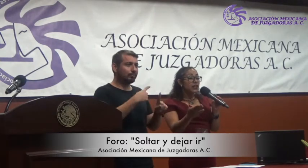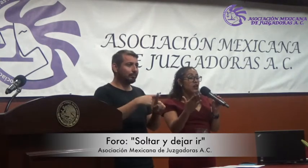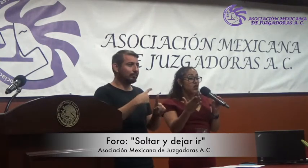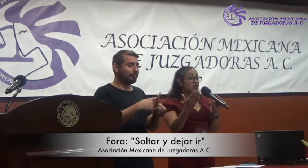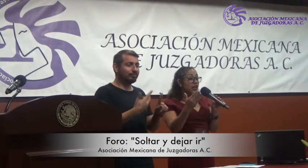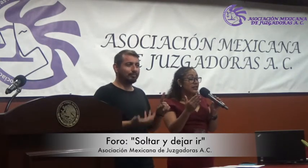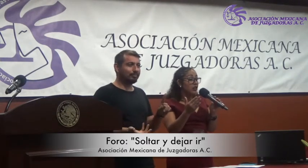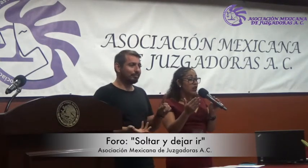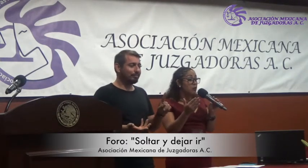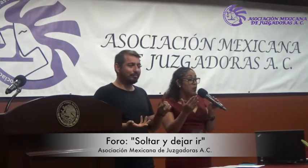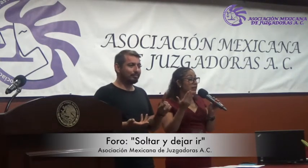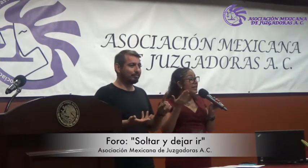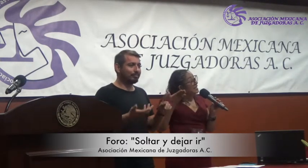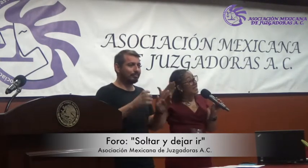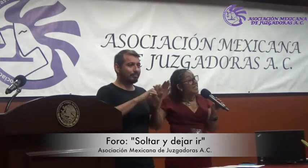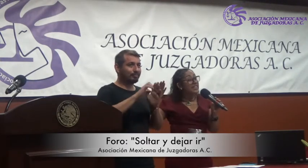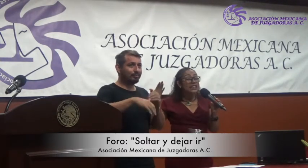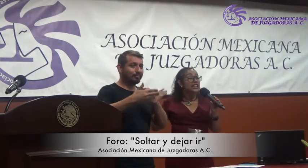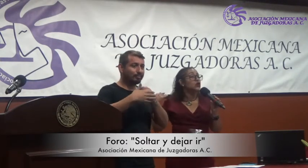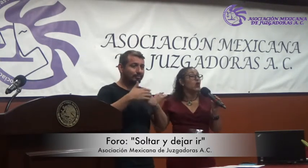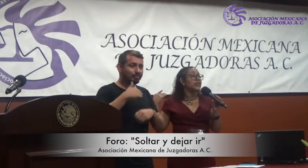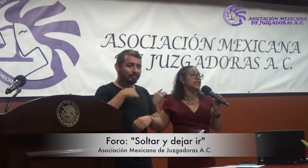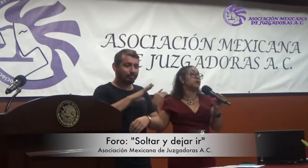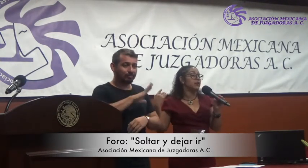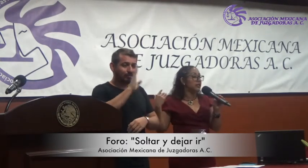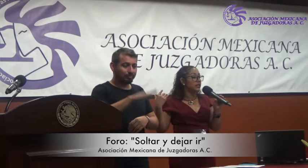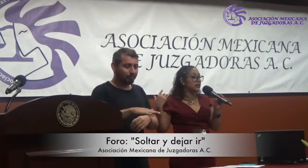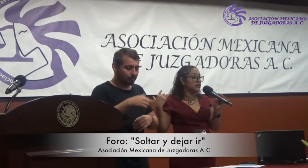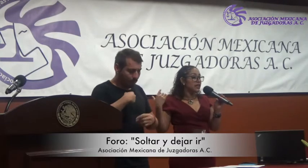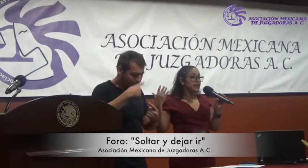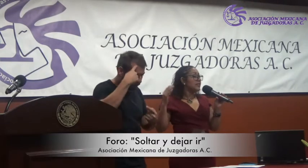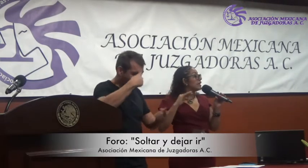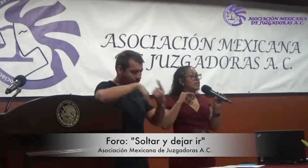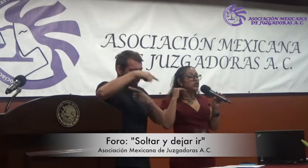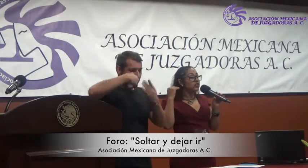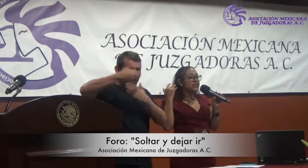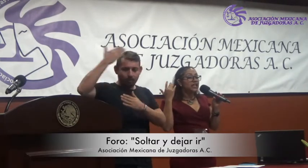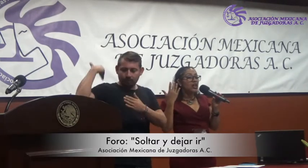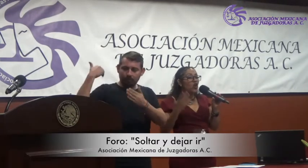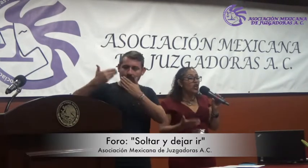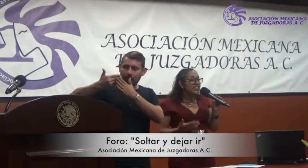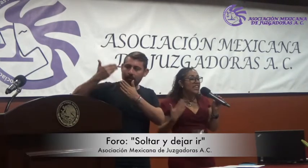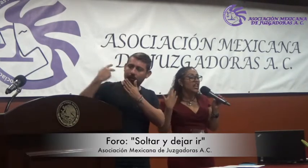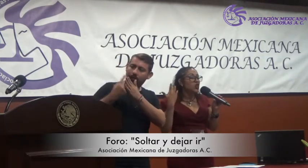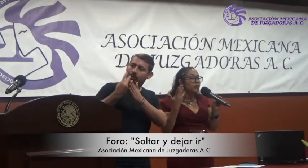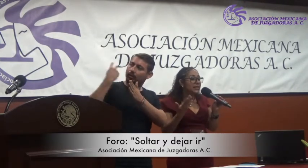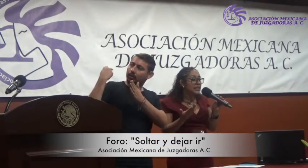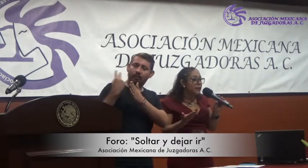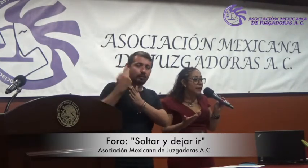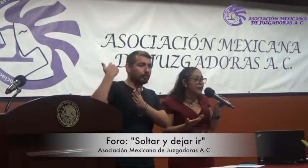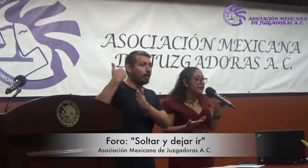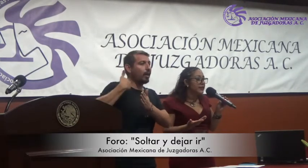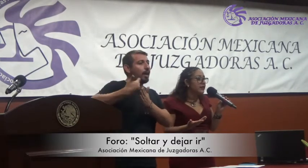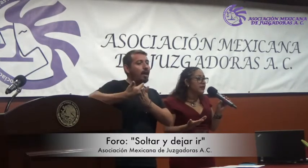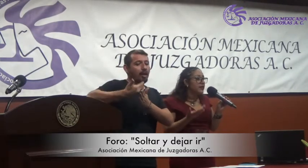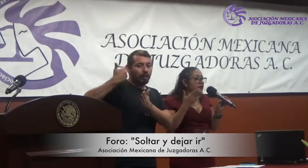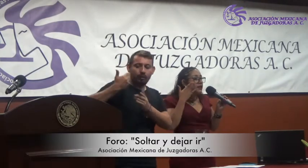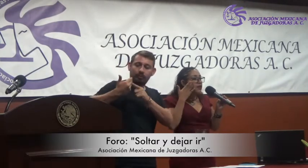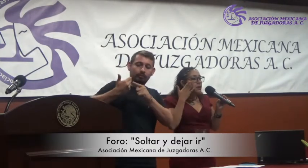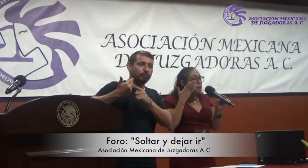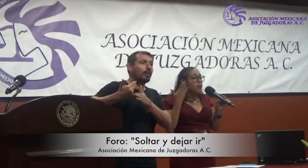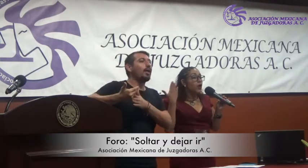de la vida, encontrarte con la muerte y tener tantas cuentas pendientes, tantas cosas que no hice, que no me atreví a